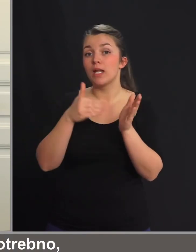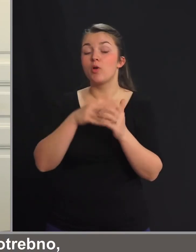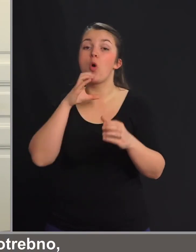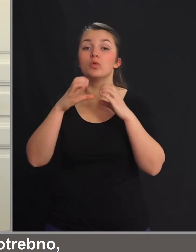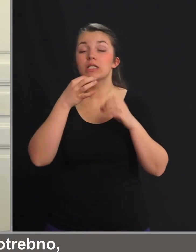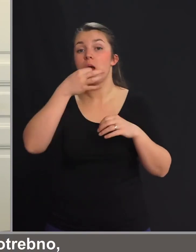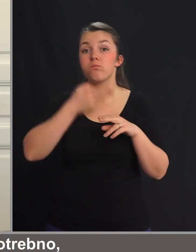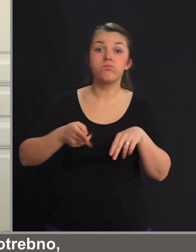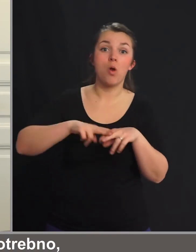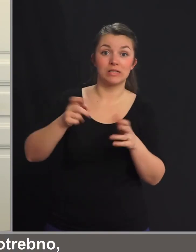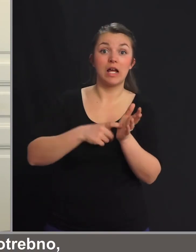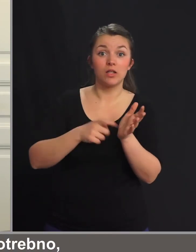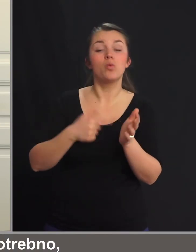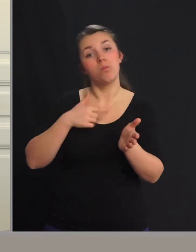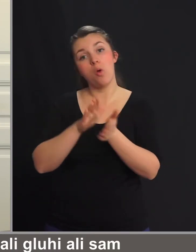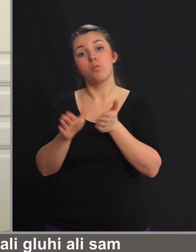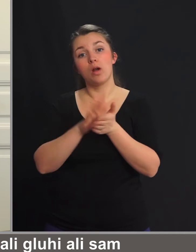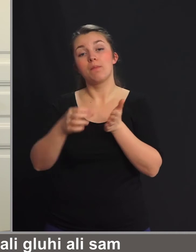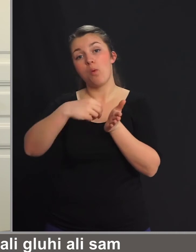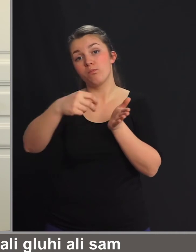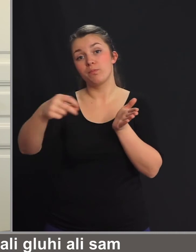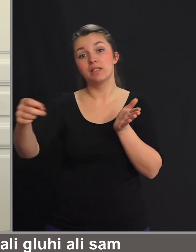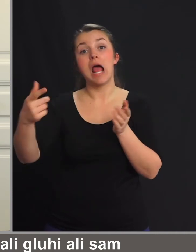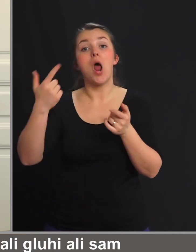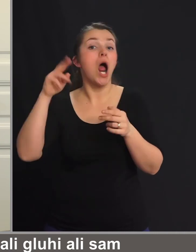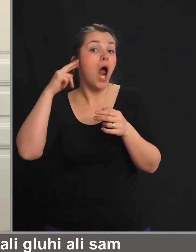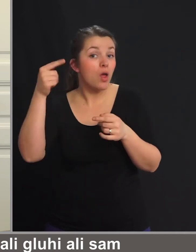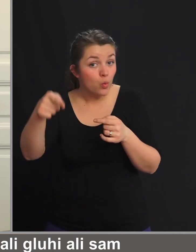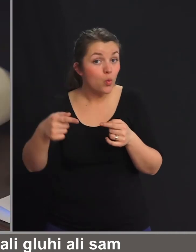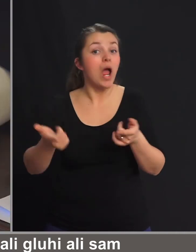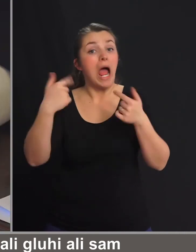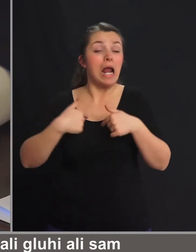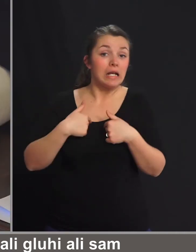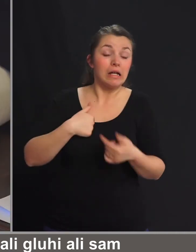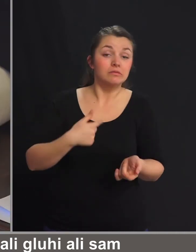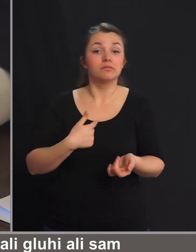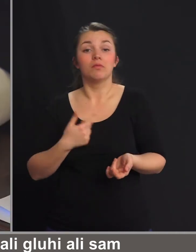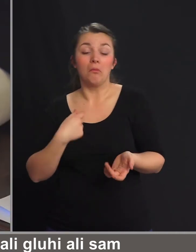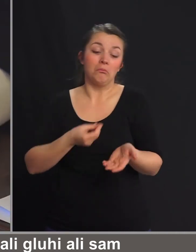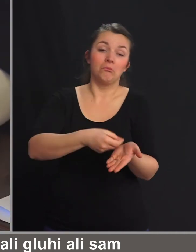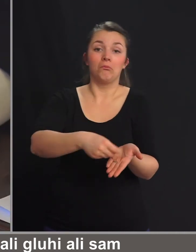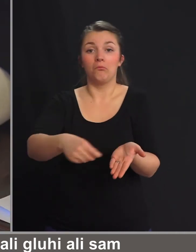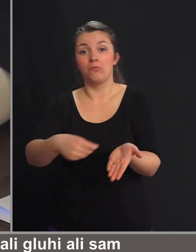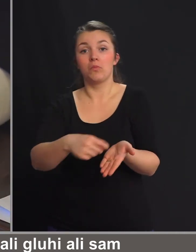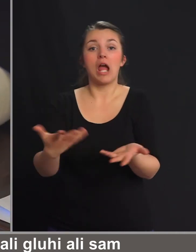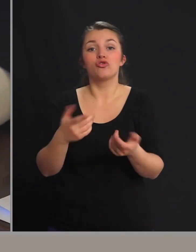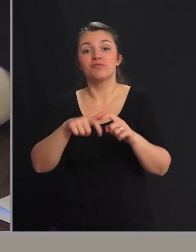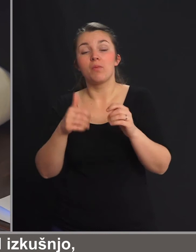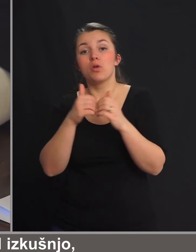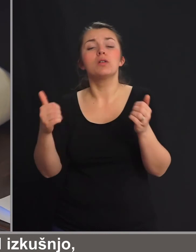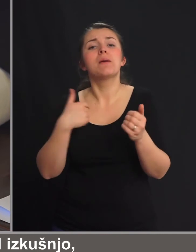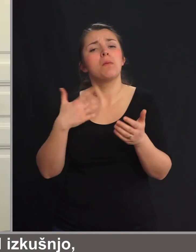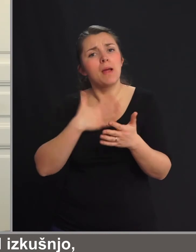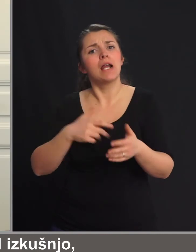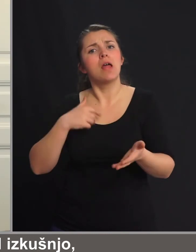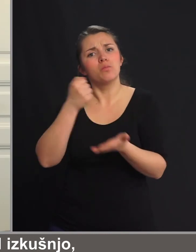da je komunikacija bolj zahtevna, pa uporabimo pisalo, ki ga ima ali gluhi ali sam in se potem kakšno stvar.